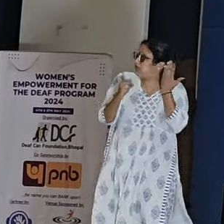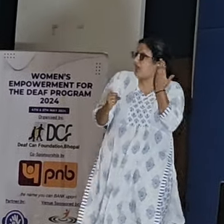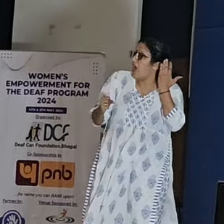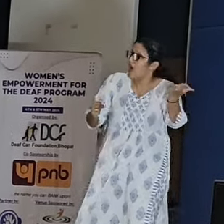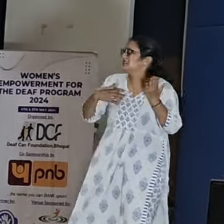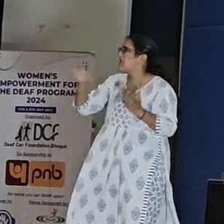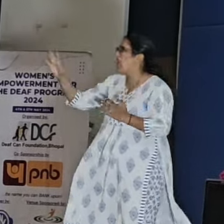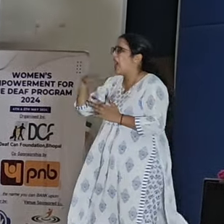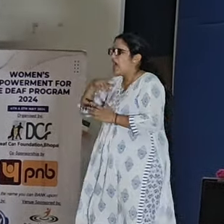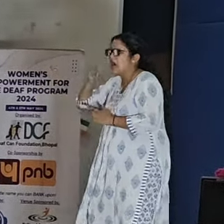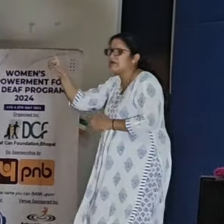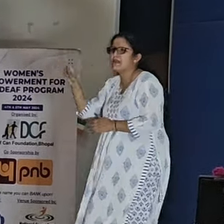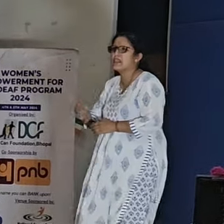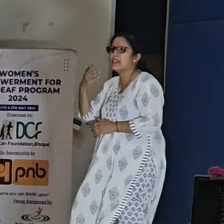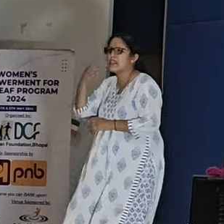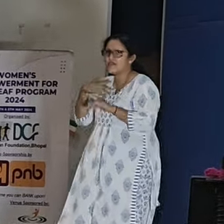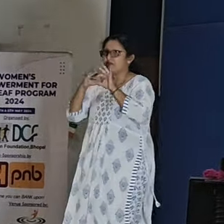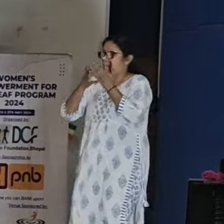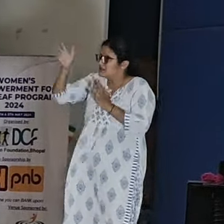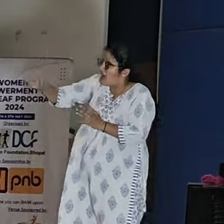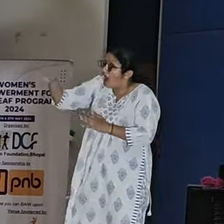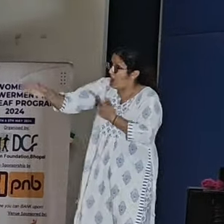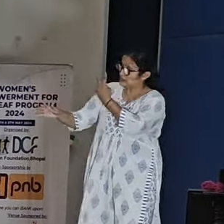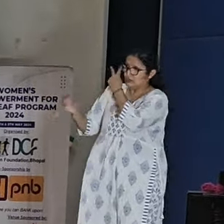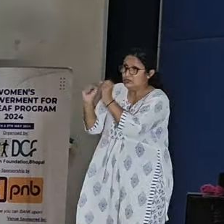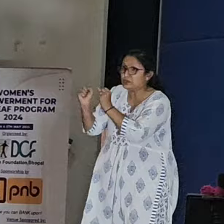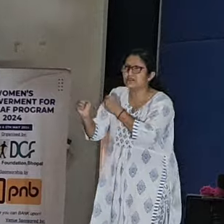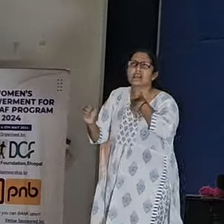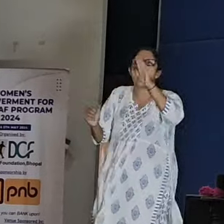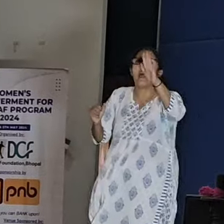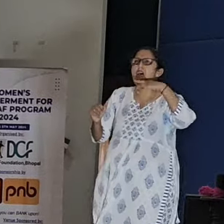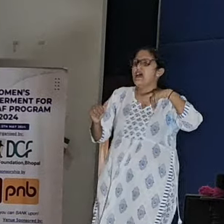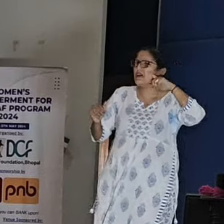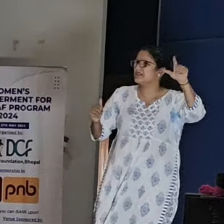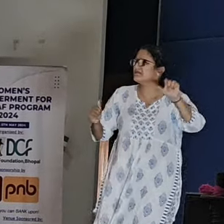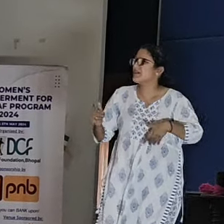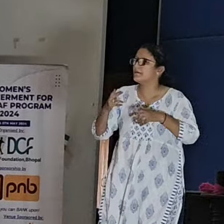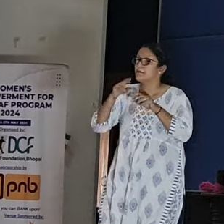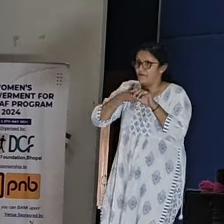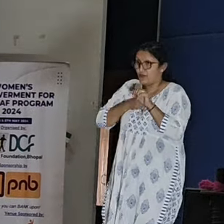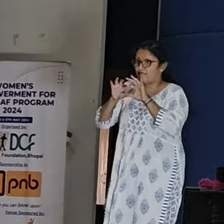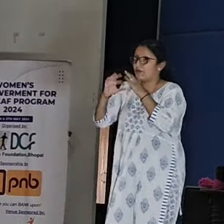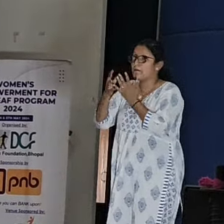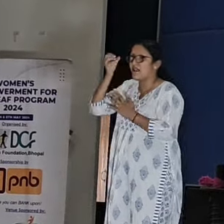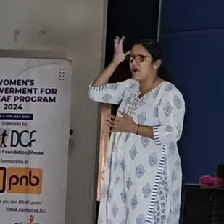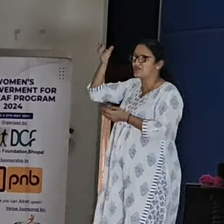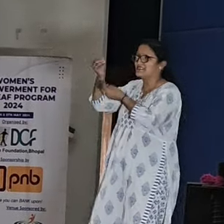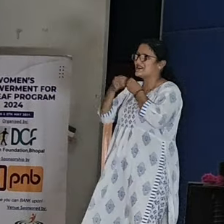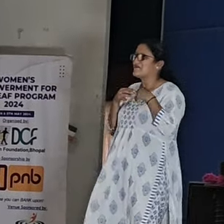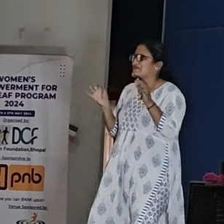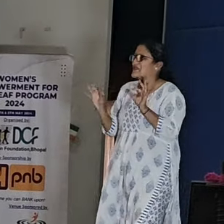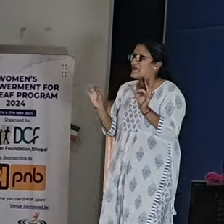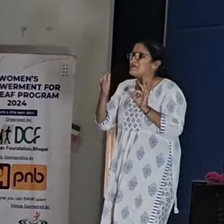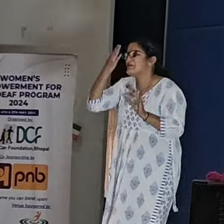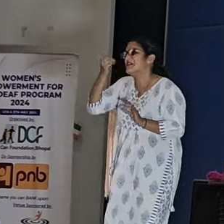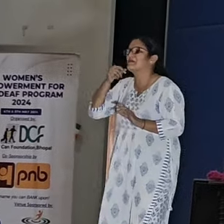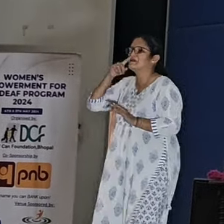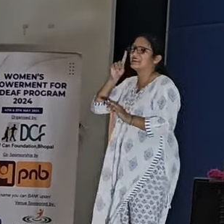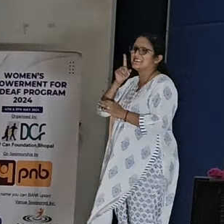आइडिया प्रॉब्लम, मतलब वो बोलते हैं कि अच्छा इन्हें दिखाई नहीं देता क्या, मतलब मैं जैसे बुला रहा हूँ घूमती नहीं मेरी बात मेरे इग्नोर कर दिया, लेकिन ऐसा नहीं है, लेकिन मेरे बचपन से